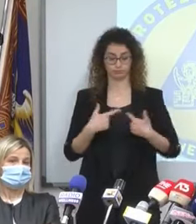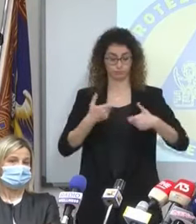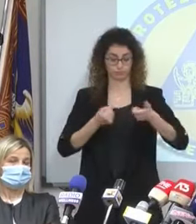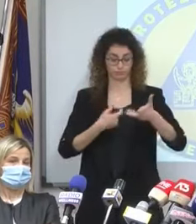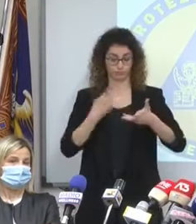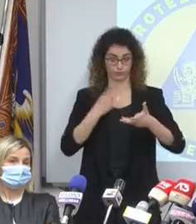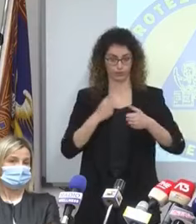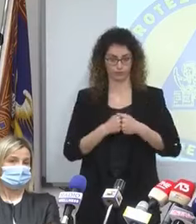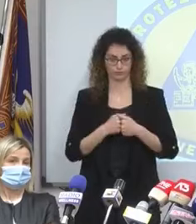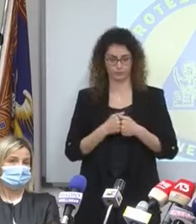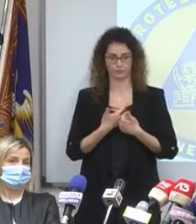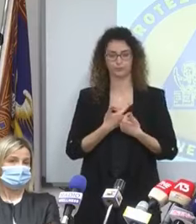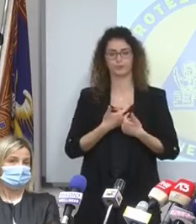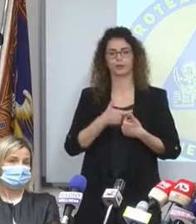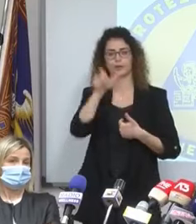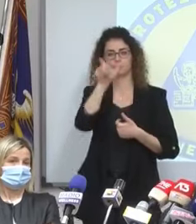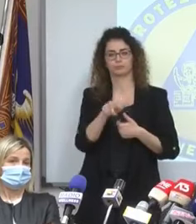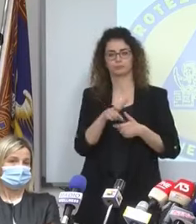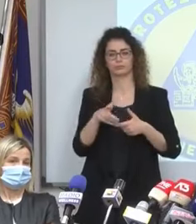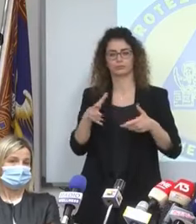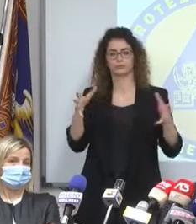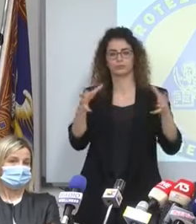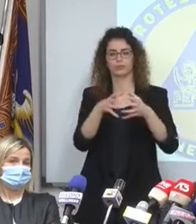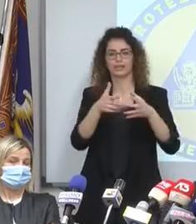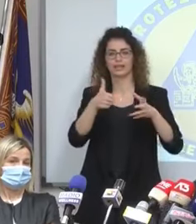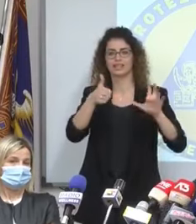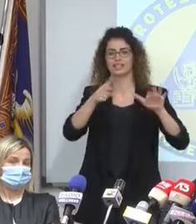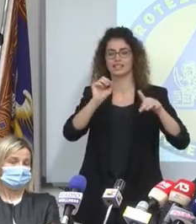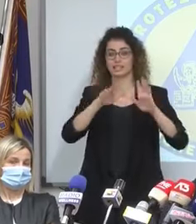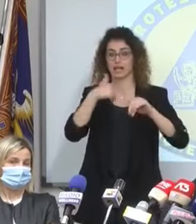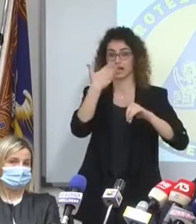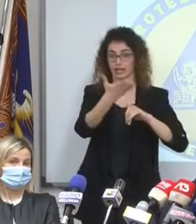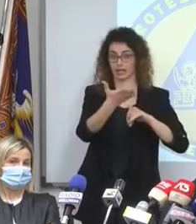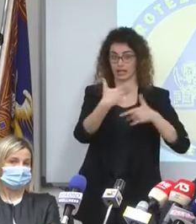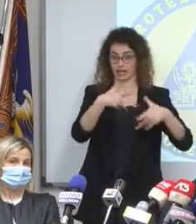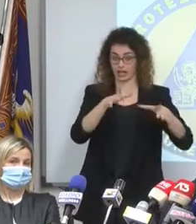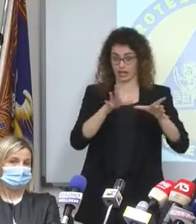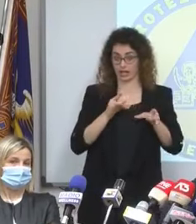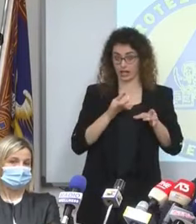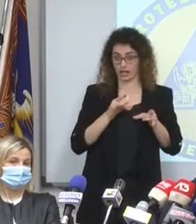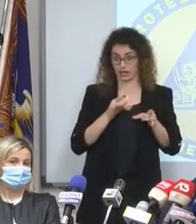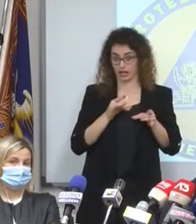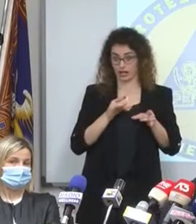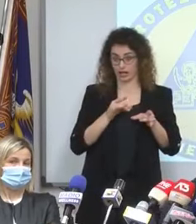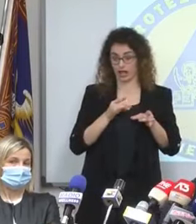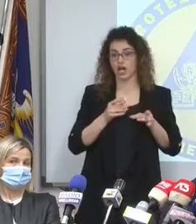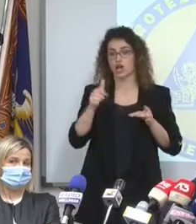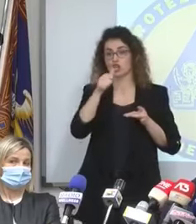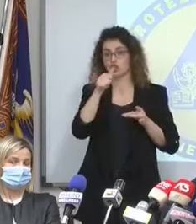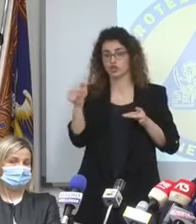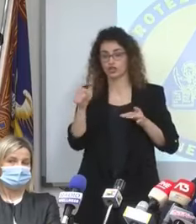Un over 60 che si infetta, su 100 over 60 infettati, 3 muoiono.